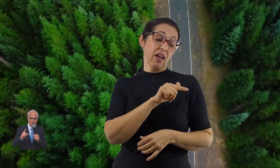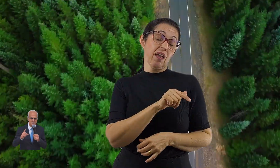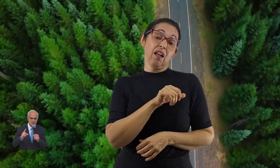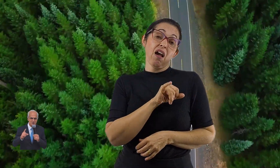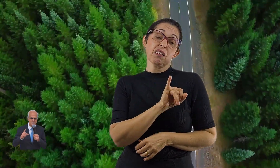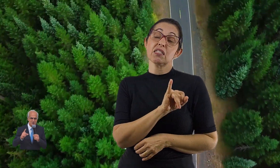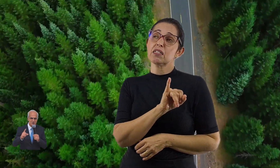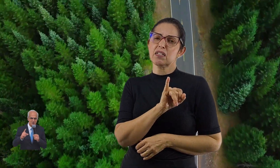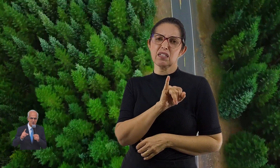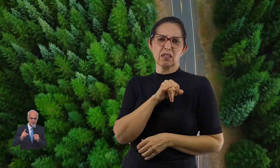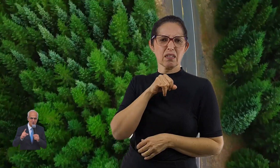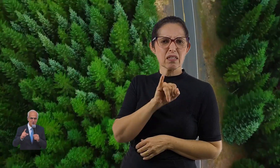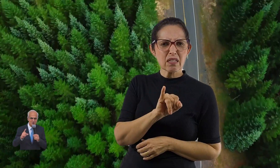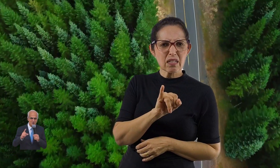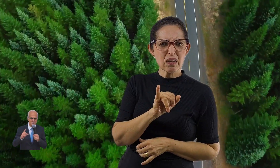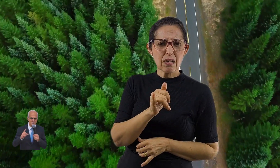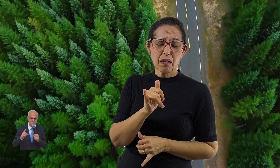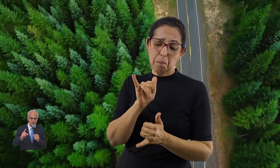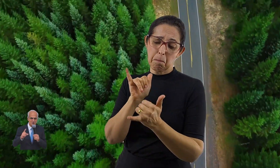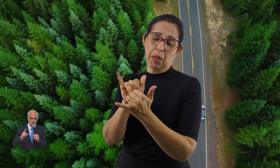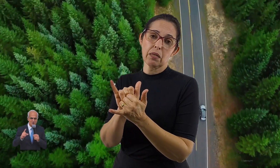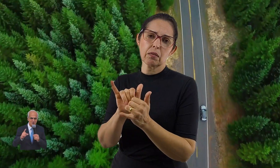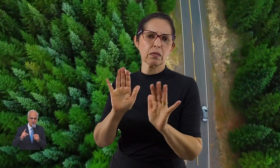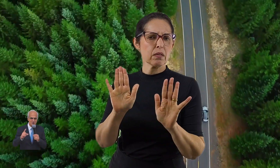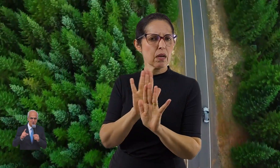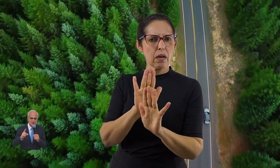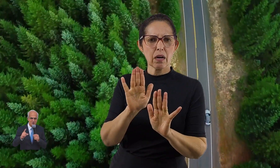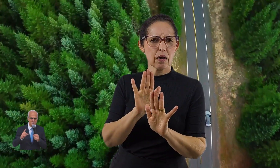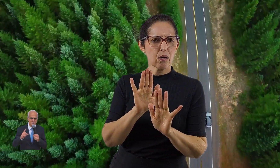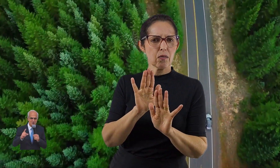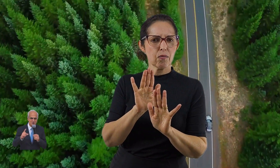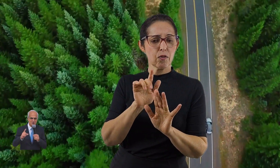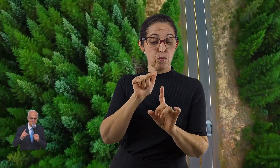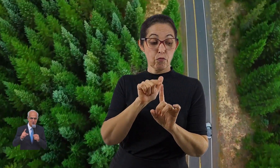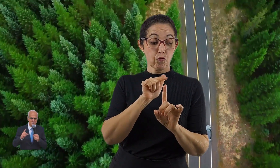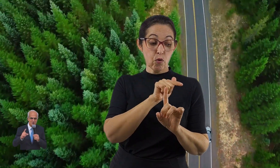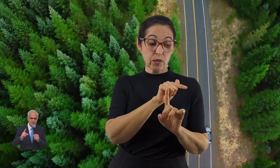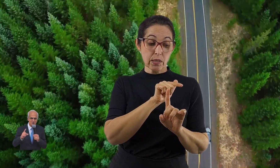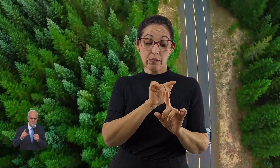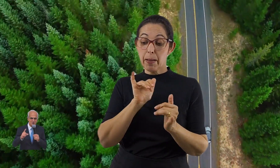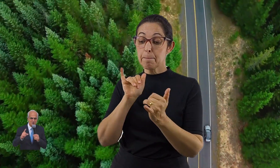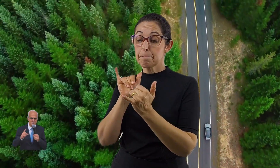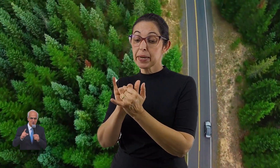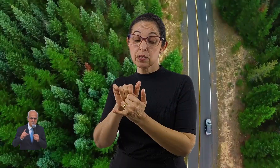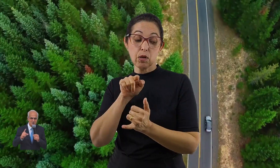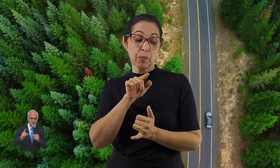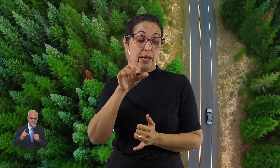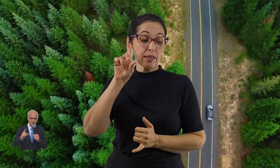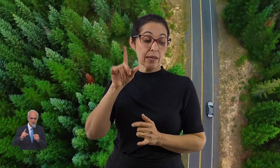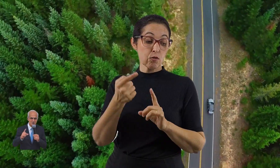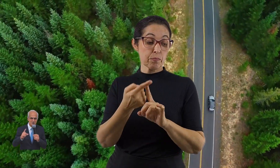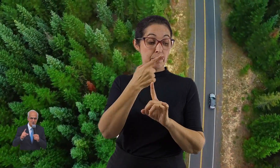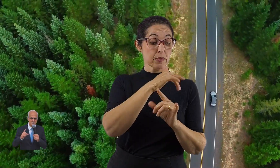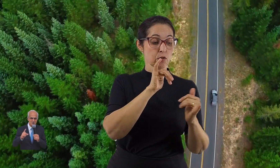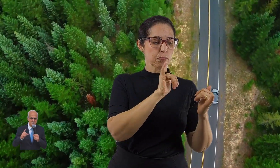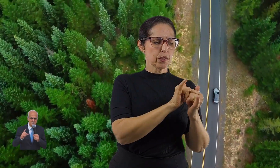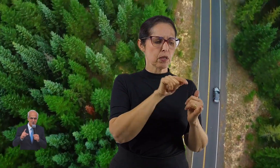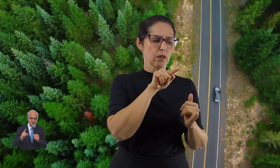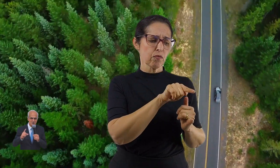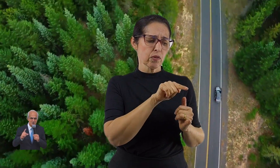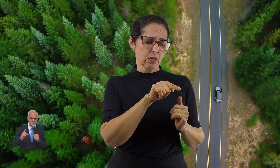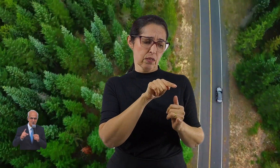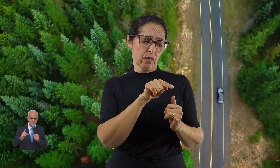A gente não tem condição. Você vai perdoar porque o Senhor te perdoou um dia. Você não deve isso à irmã, não. Você deve isso ao Senhor. O